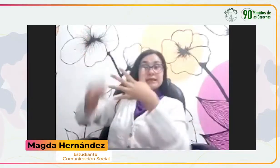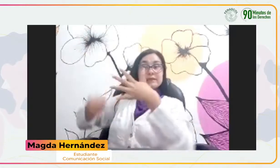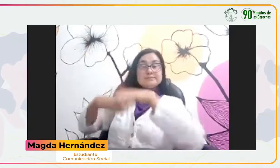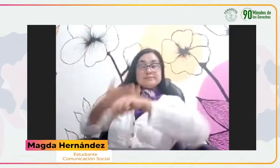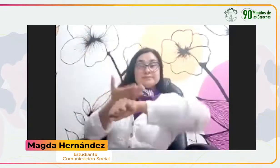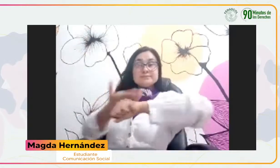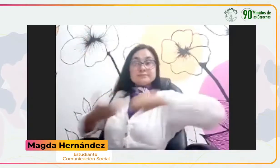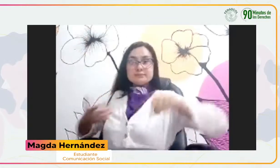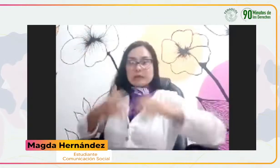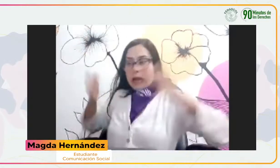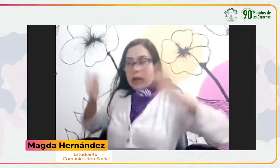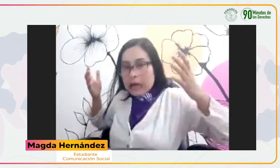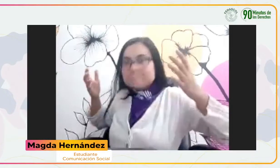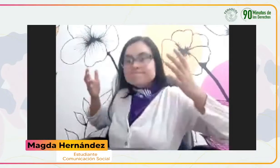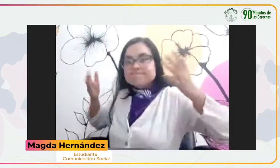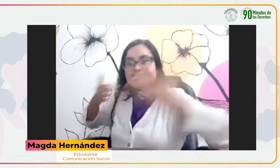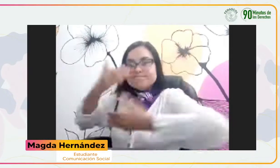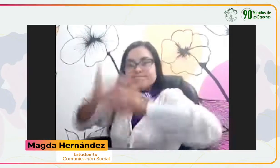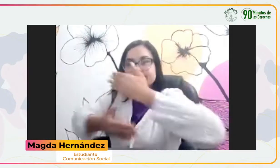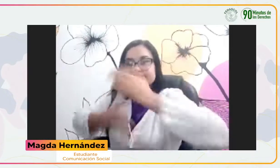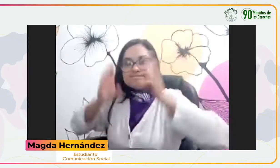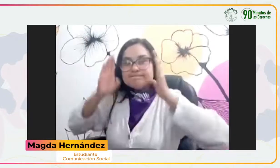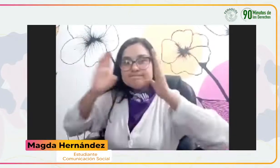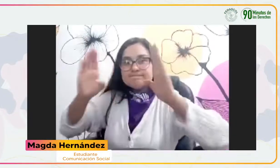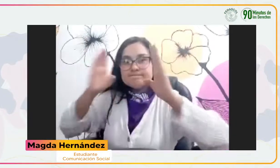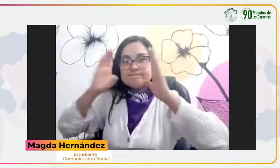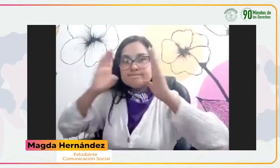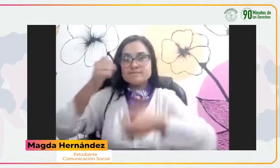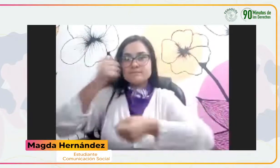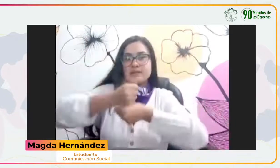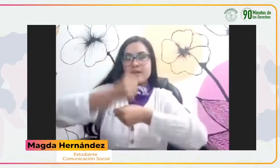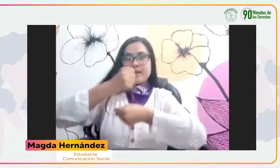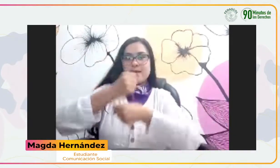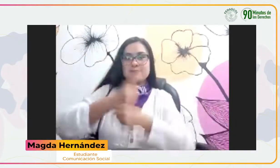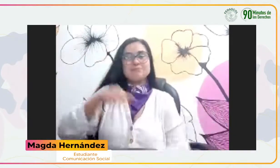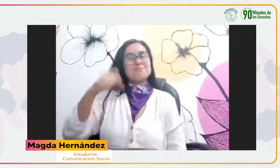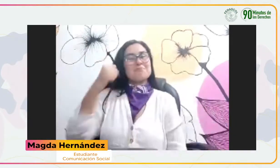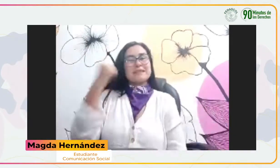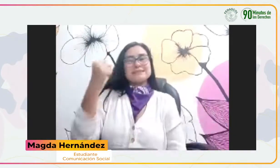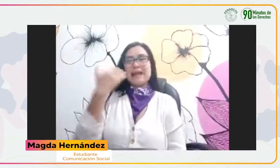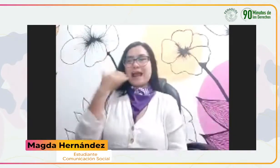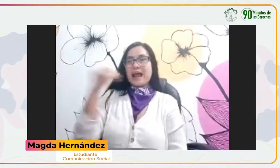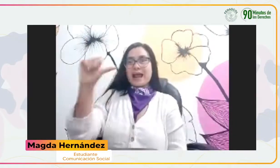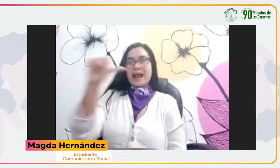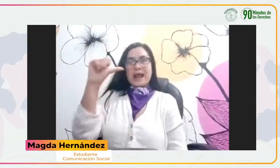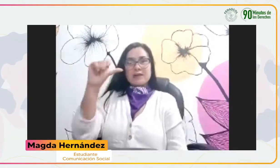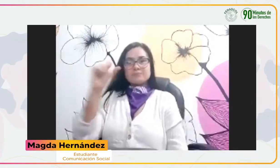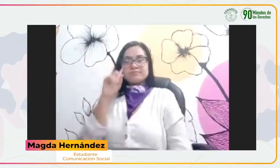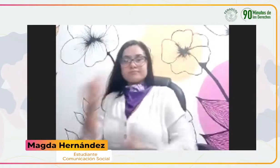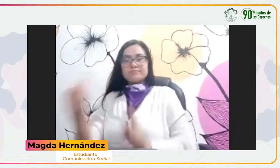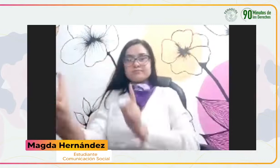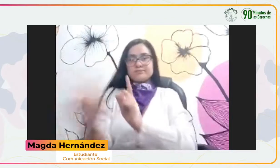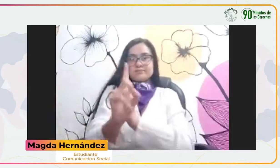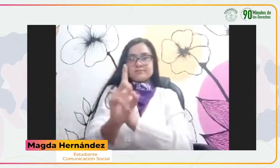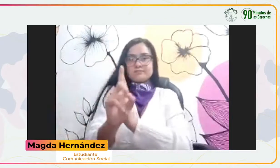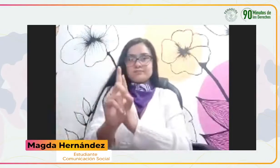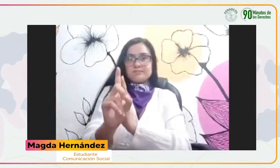líder que nos pueda llevar de la mano y podamos atender también a todas estas mujeres que no se van a